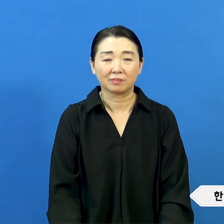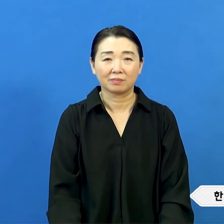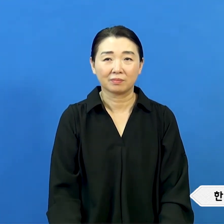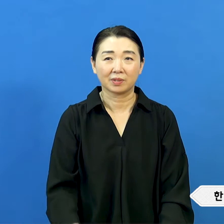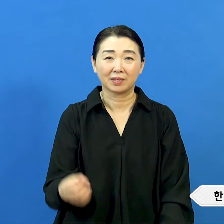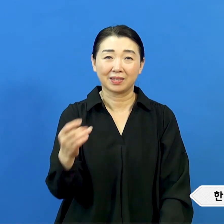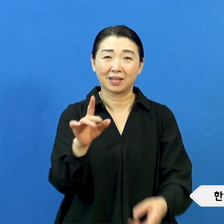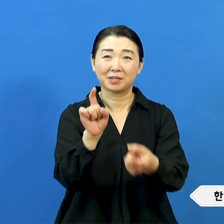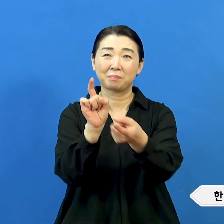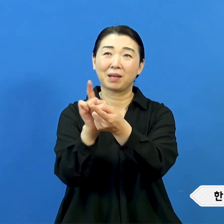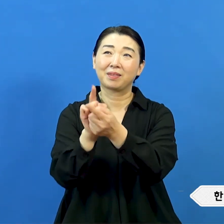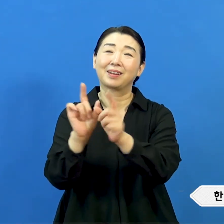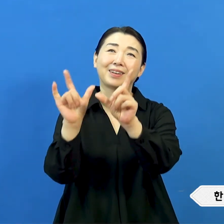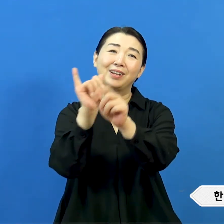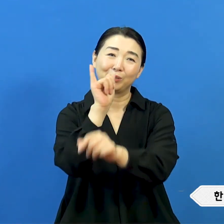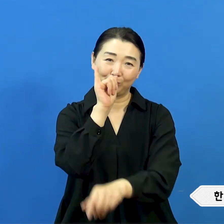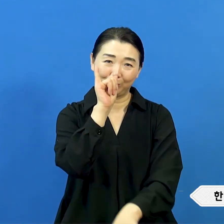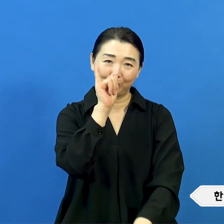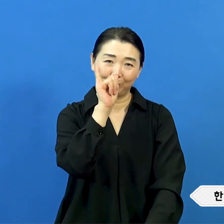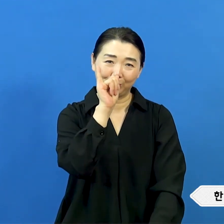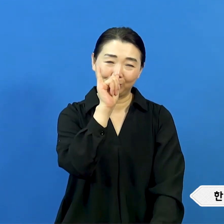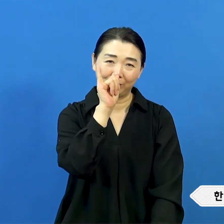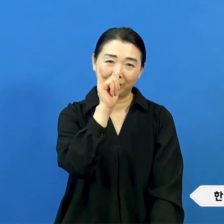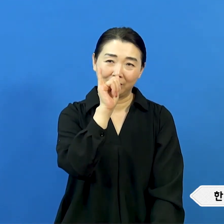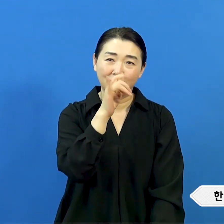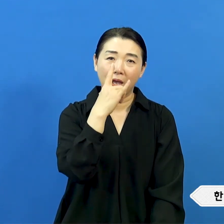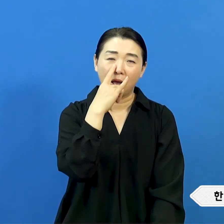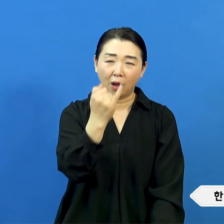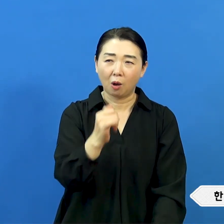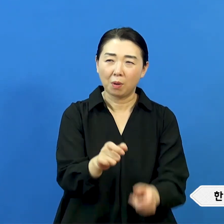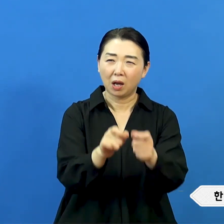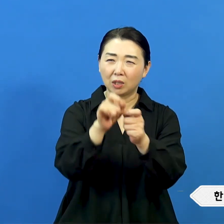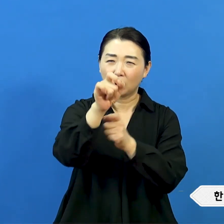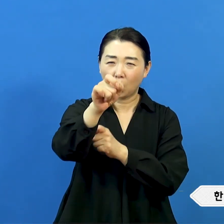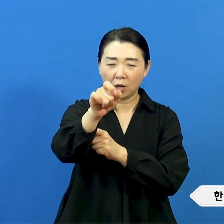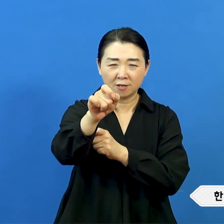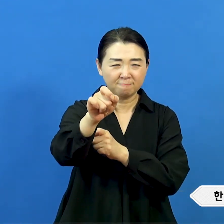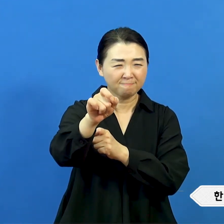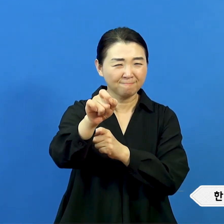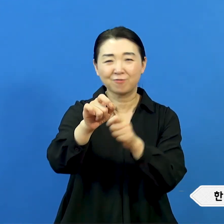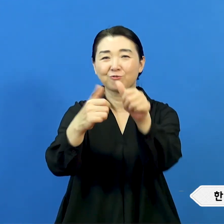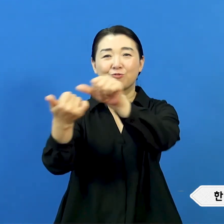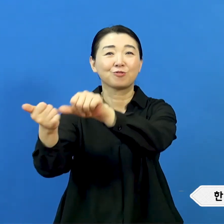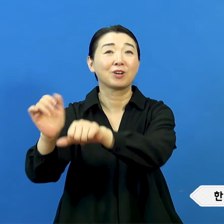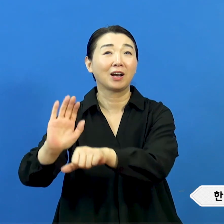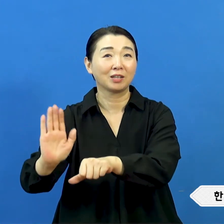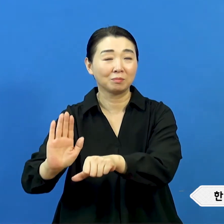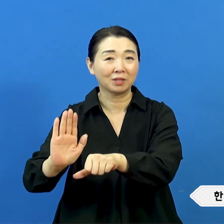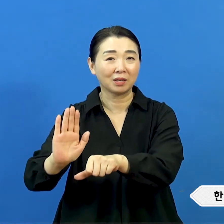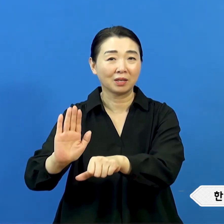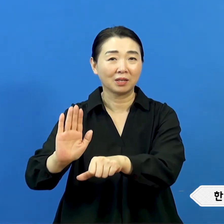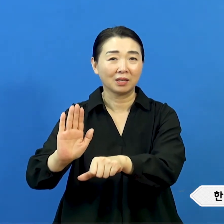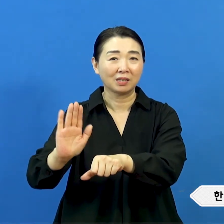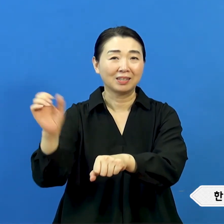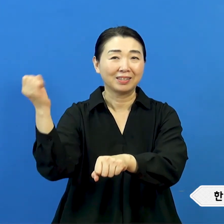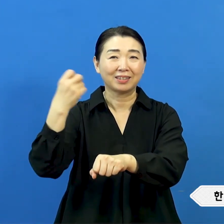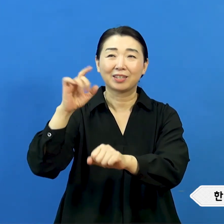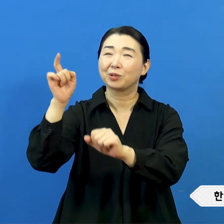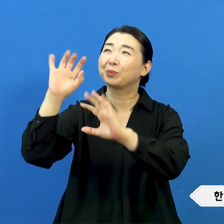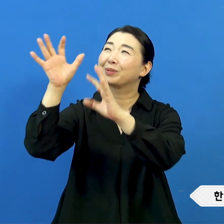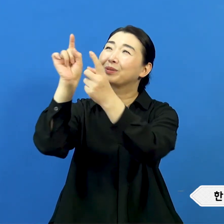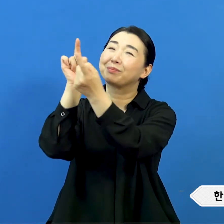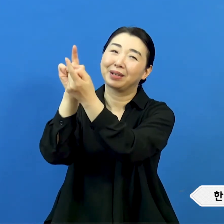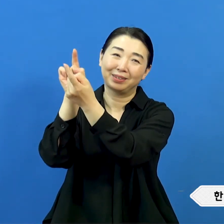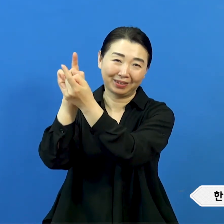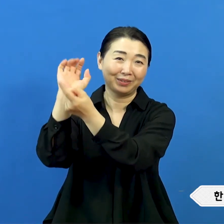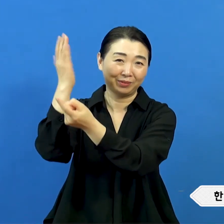다시 만날 날이 있습니다. 엄마는 영원히 떠나버린 것이 아닙니다. 다시 천국에서 만나게